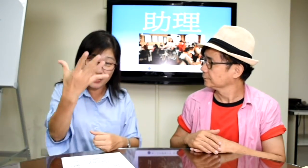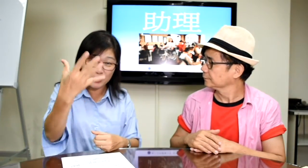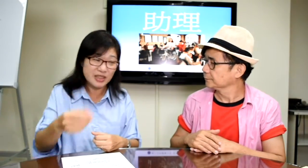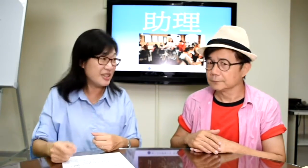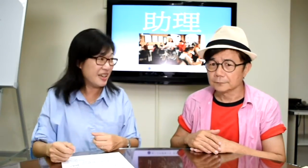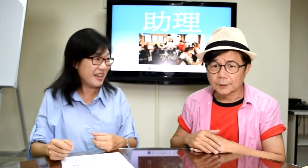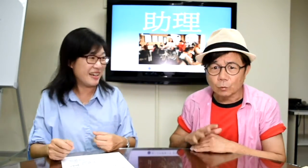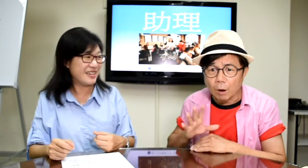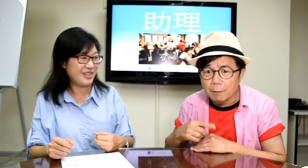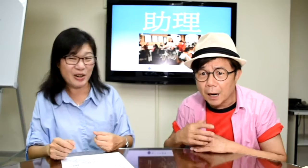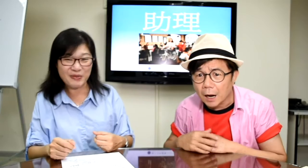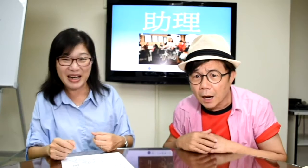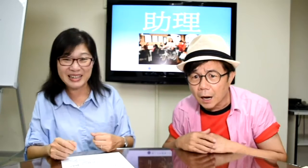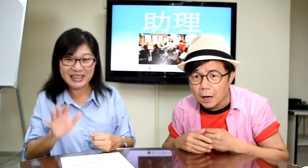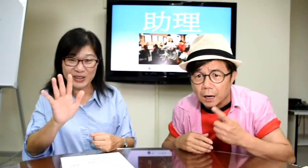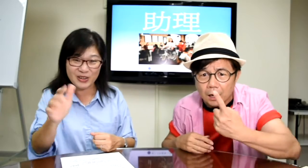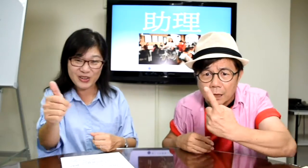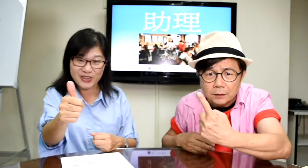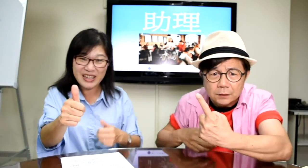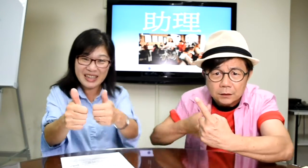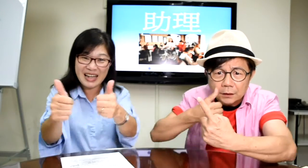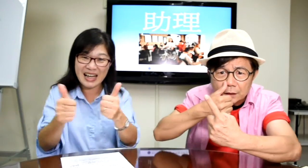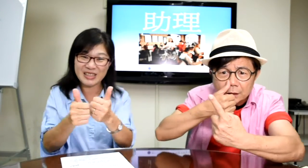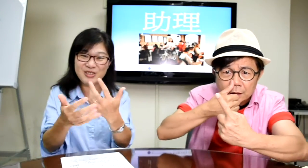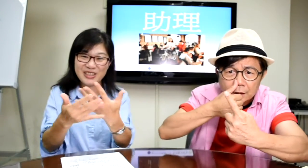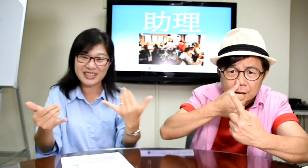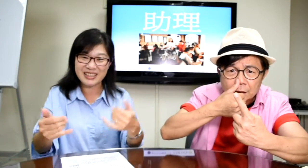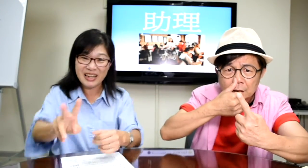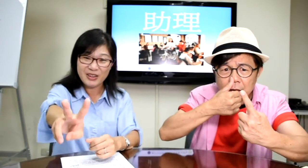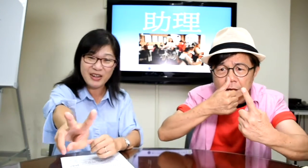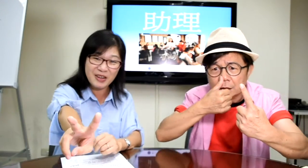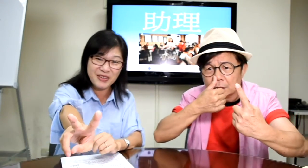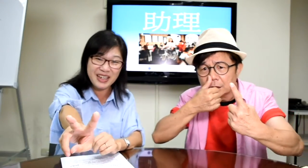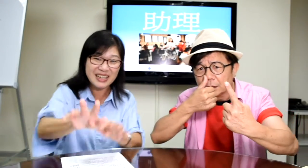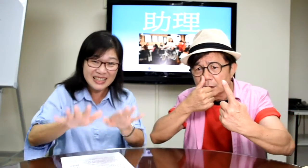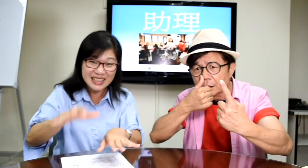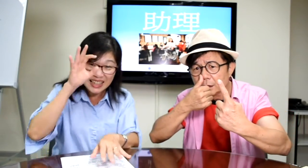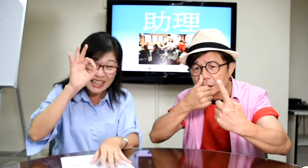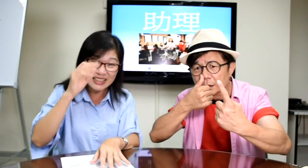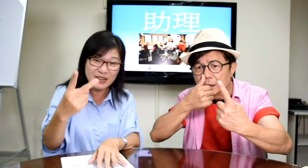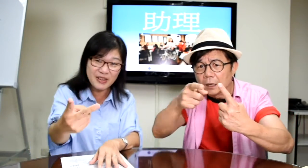了，有吗？有男学生有两位，现在看得到有两